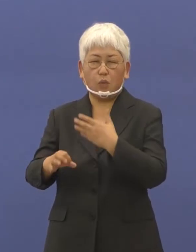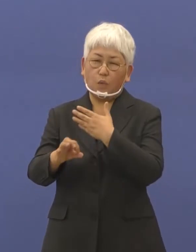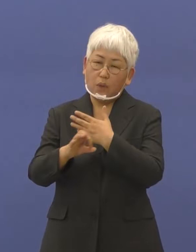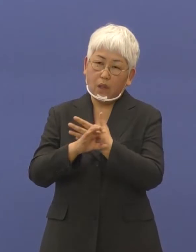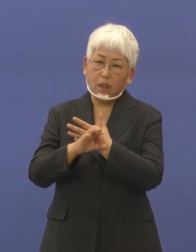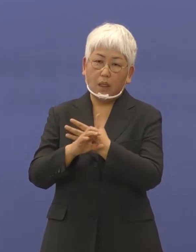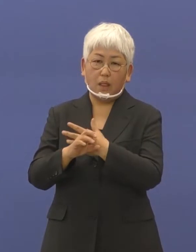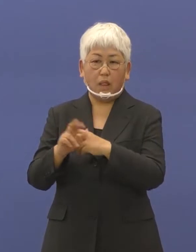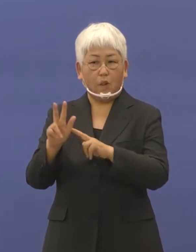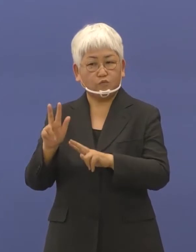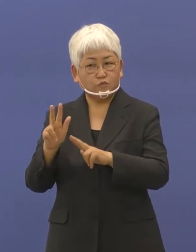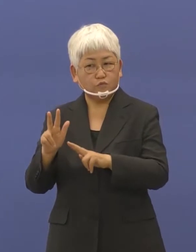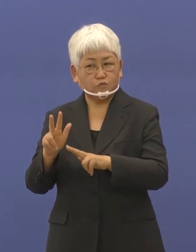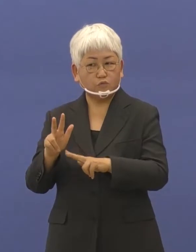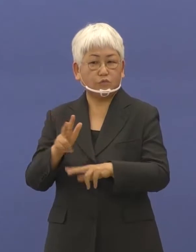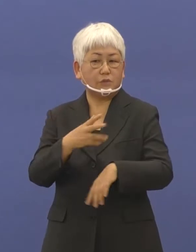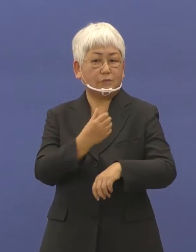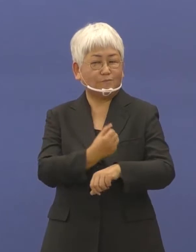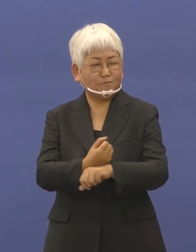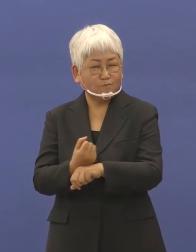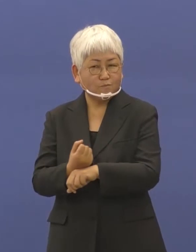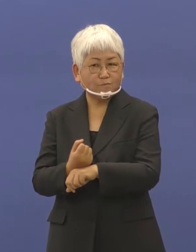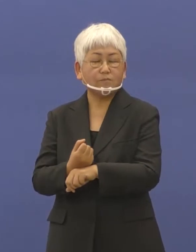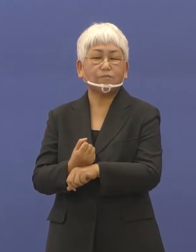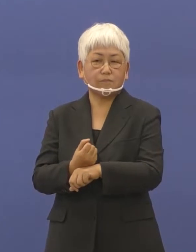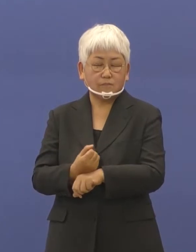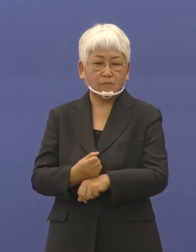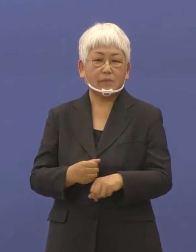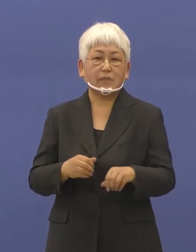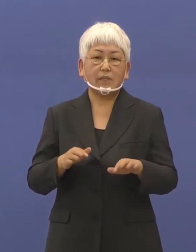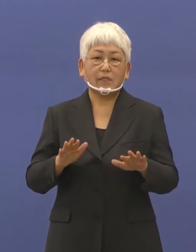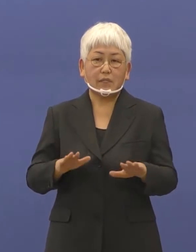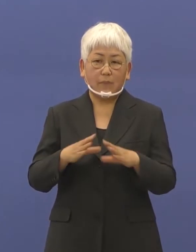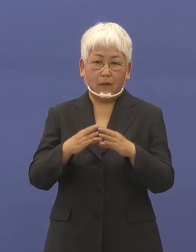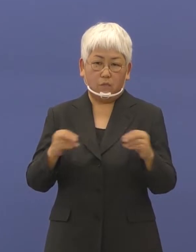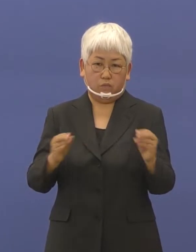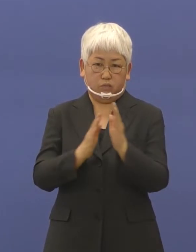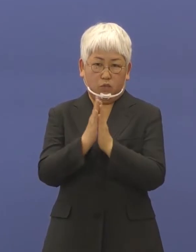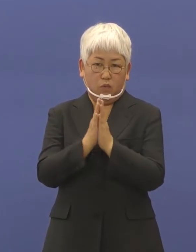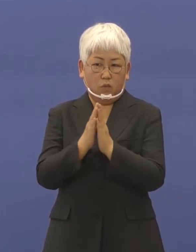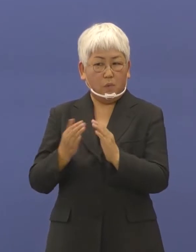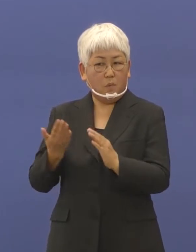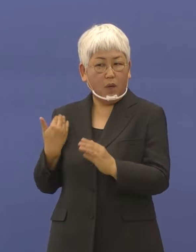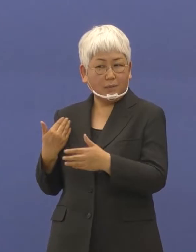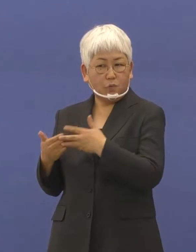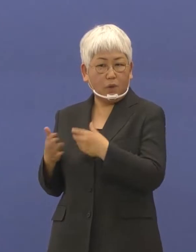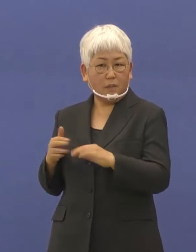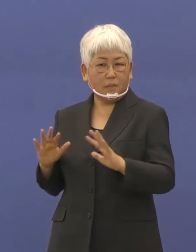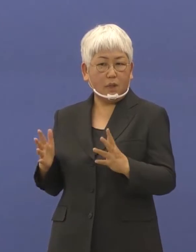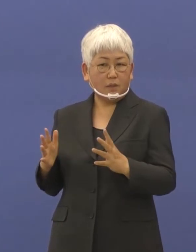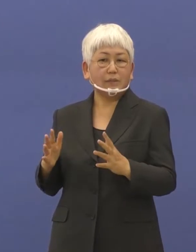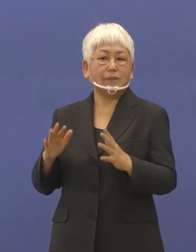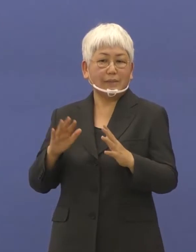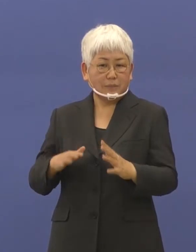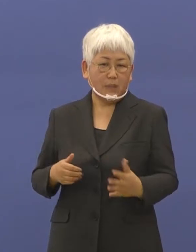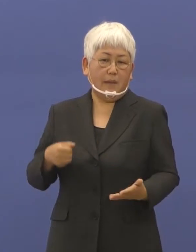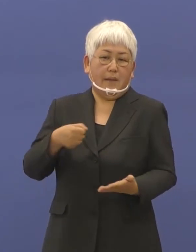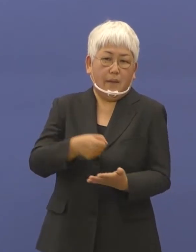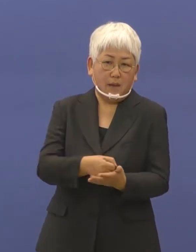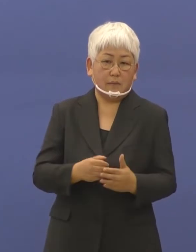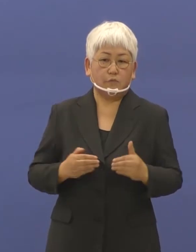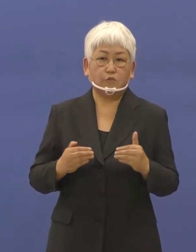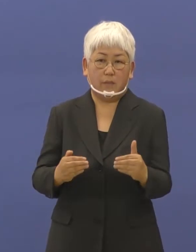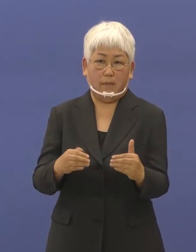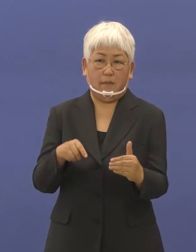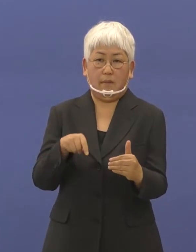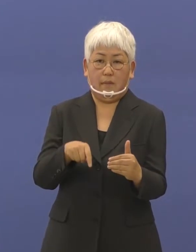もの。ですから今回前例にない全く新しいことをこう閣議決定しているっていうところ